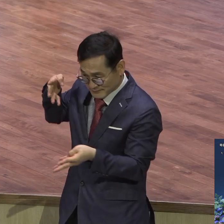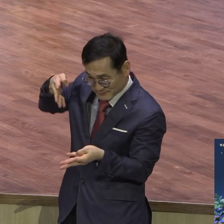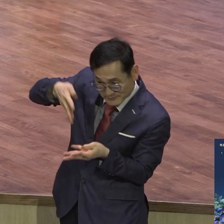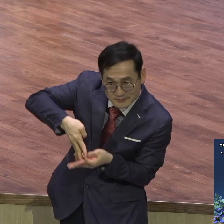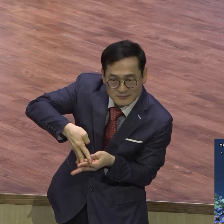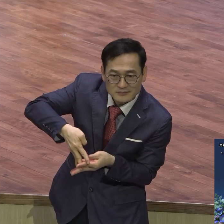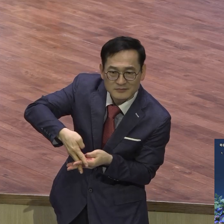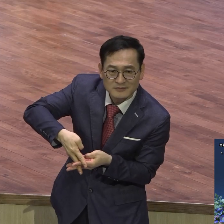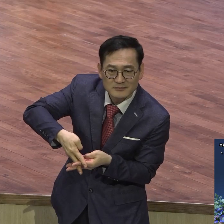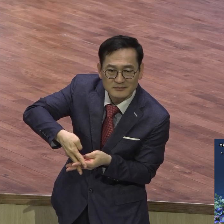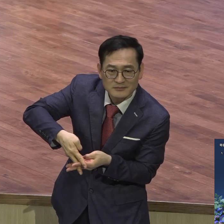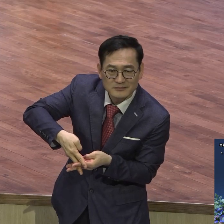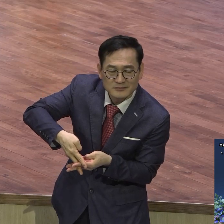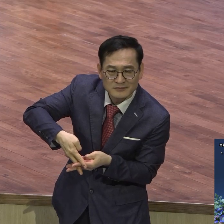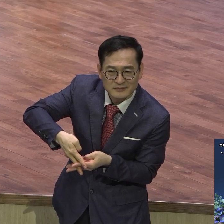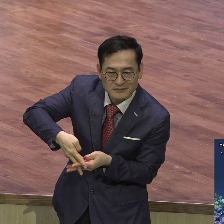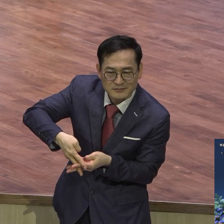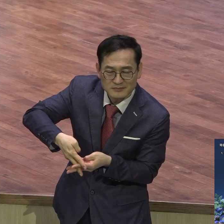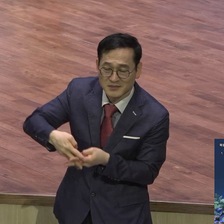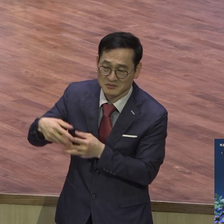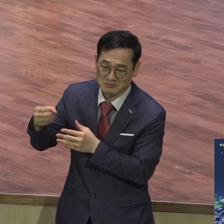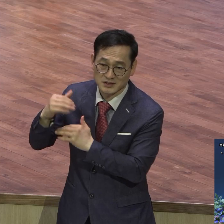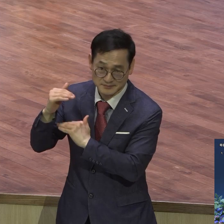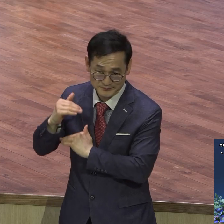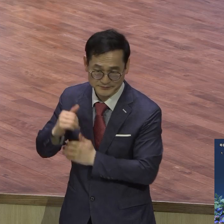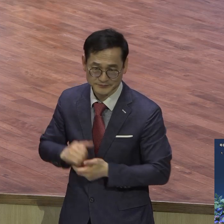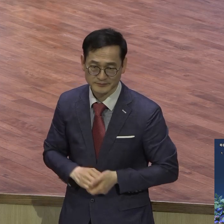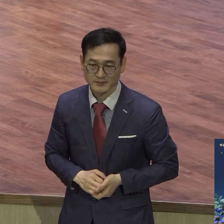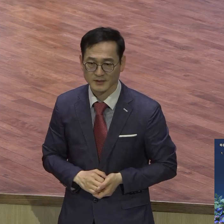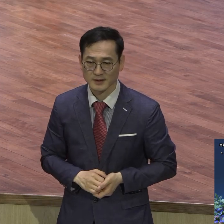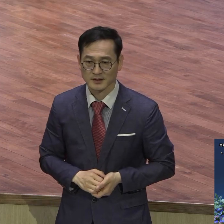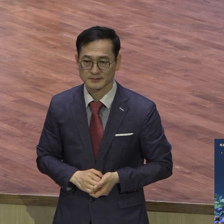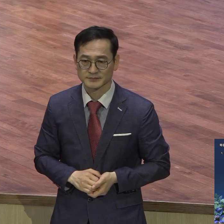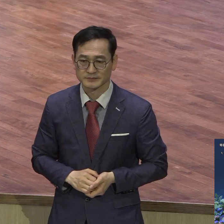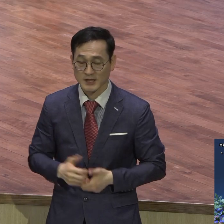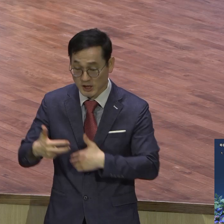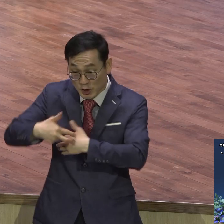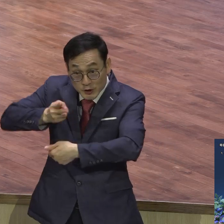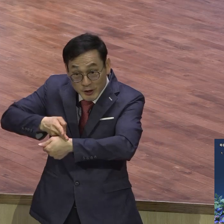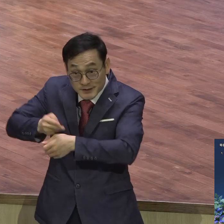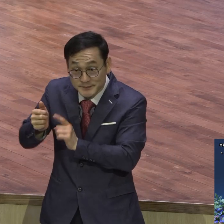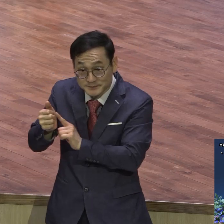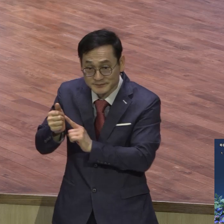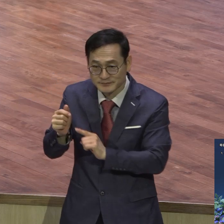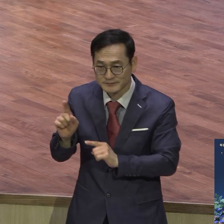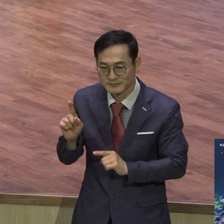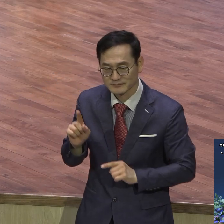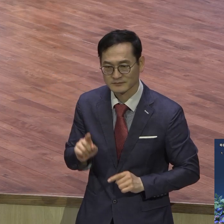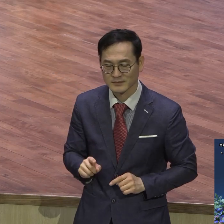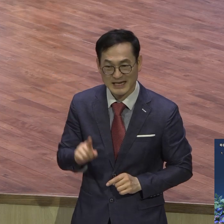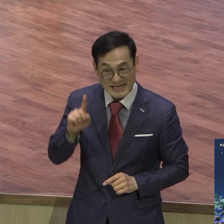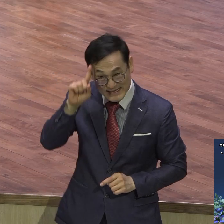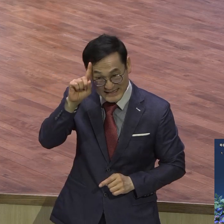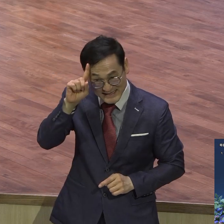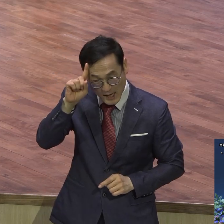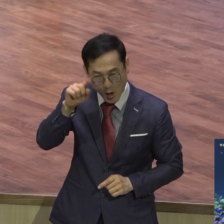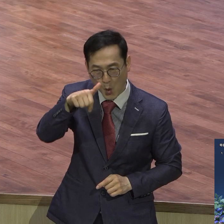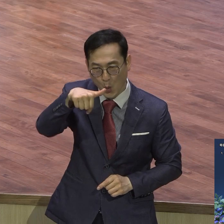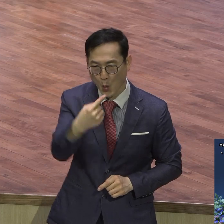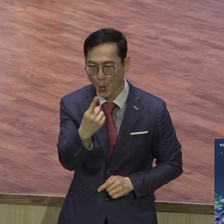대과 전문의 데이비드 핑크라는 박사가 신경과민증에 대한 수많은